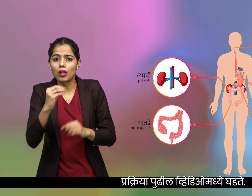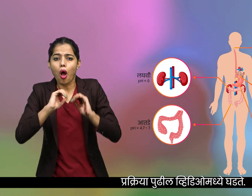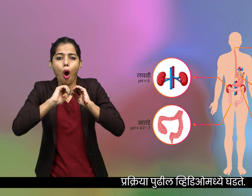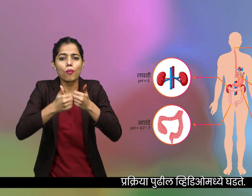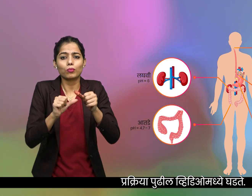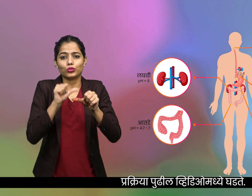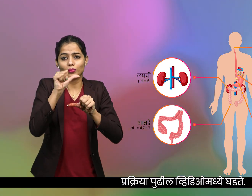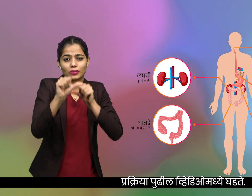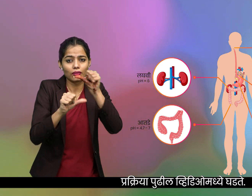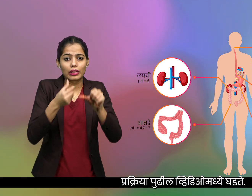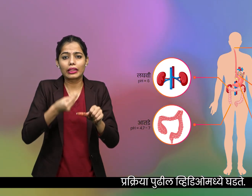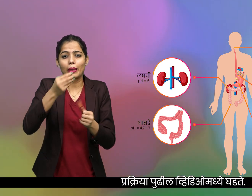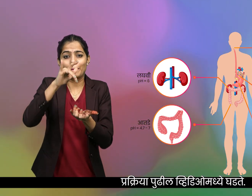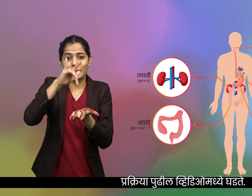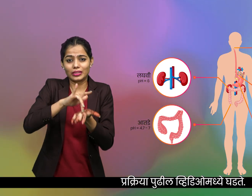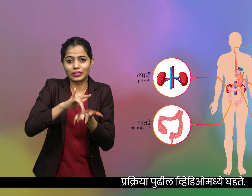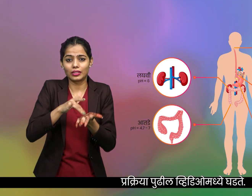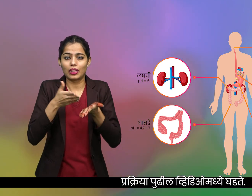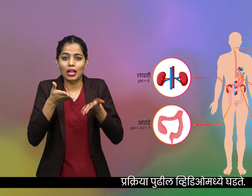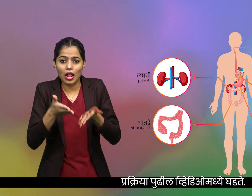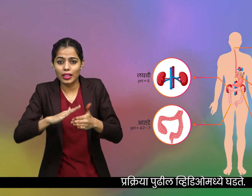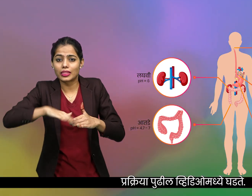प्रक्रिया पुढील व्हिडिओमध्ये घडते.